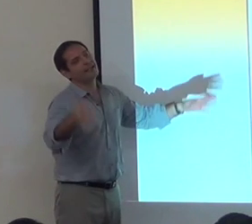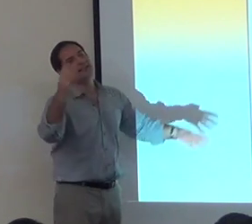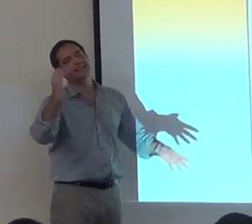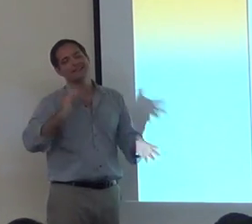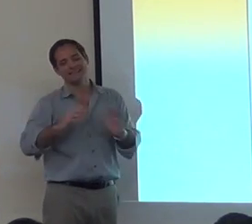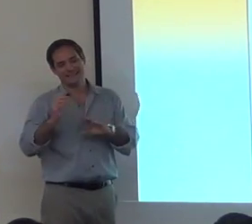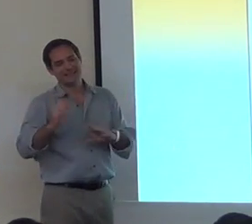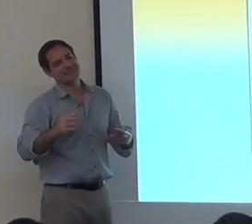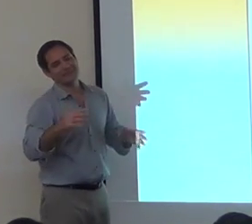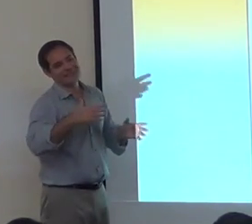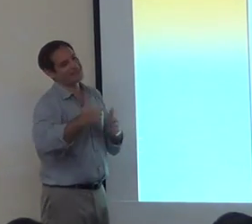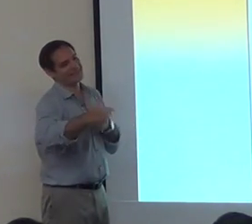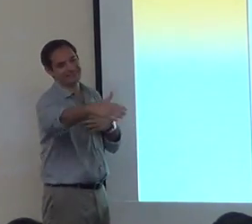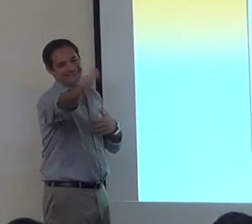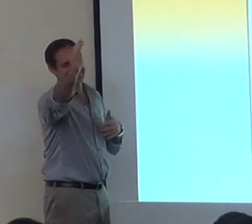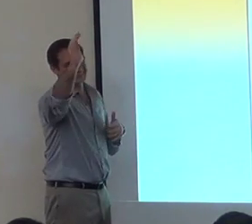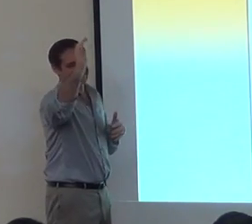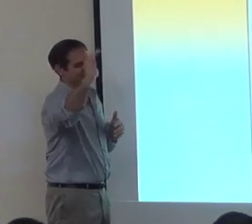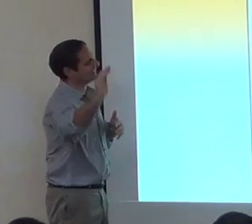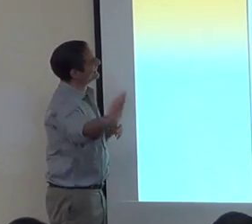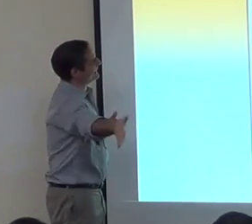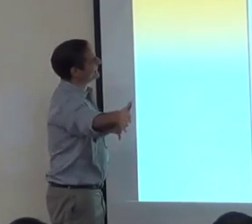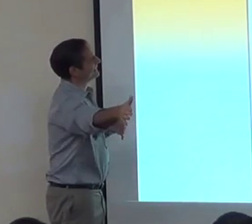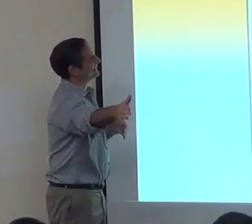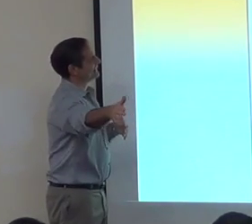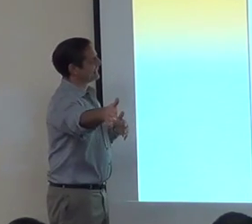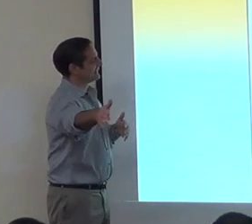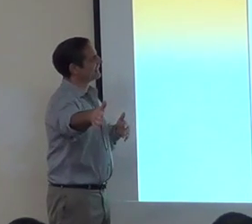Ah, está. Bueno, pues ya pasó.